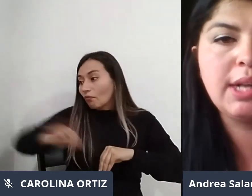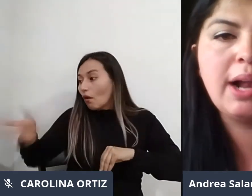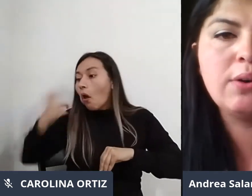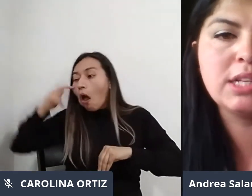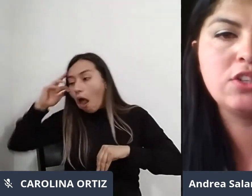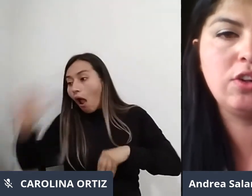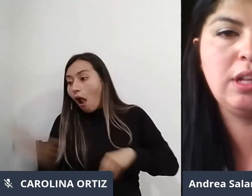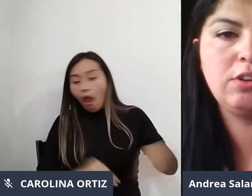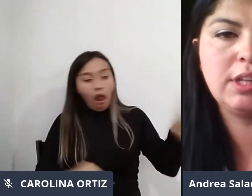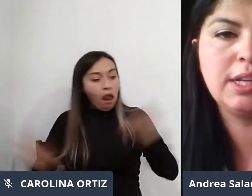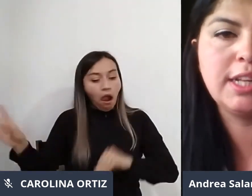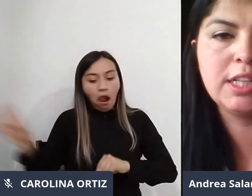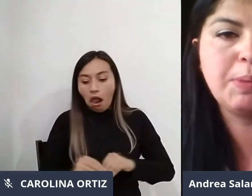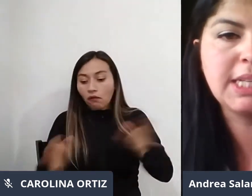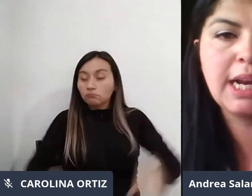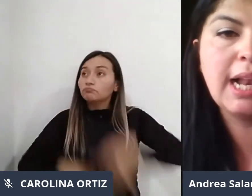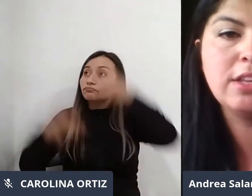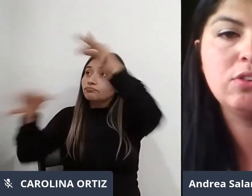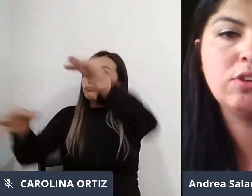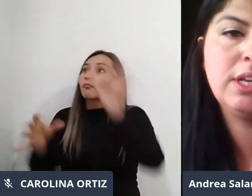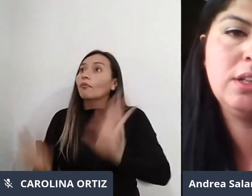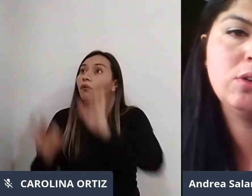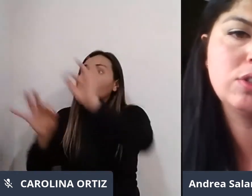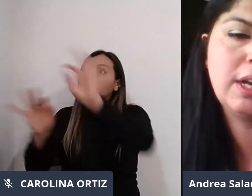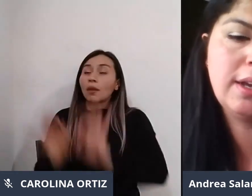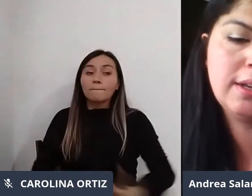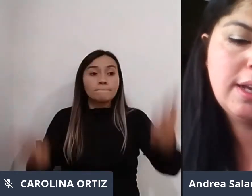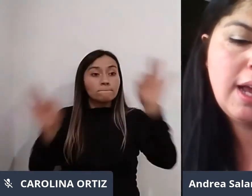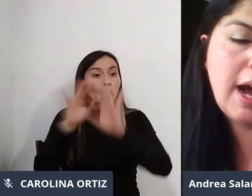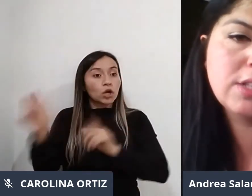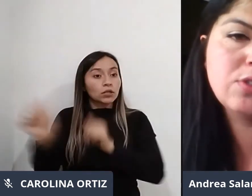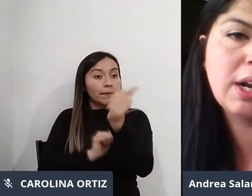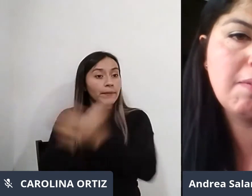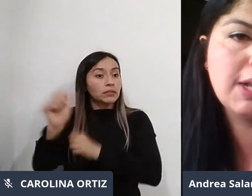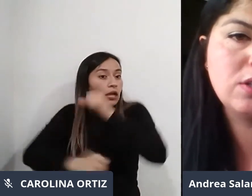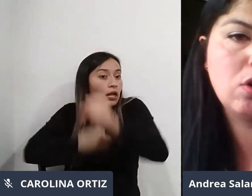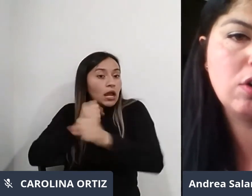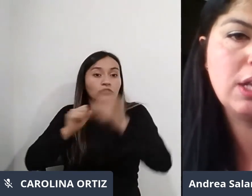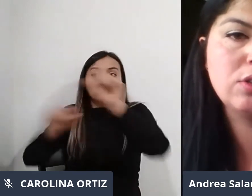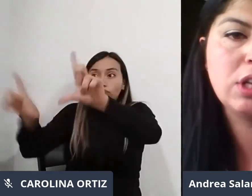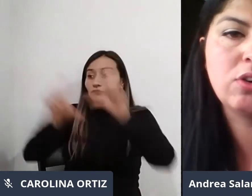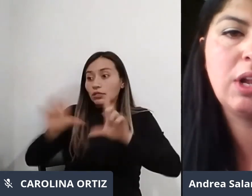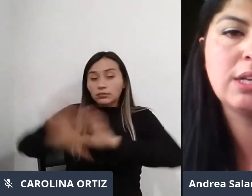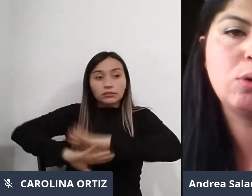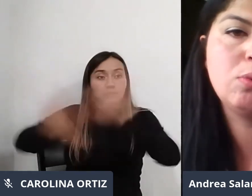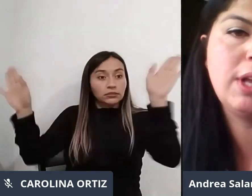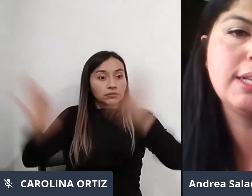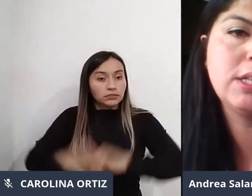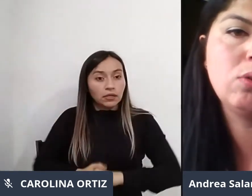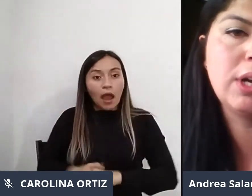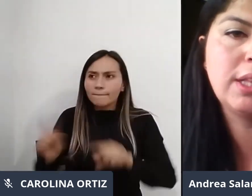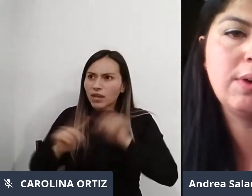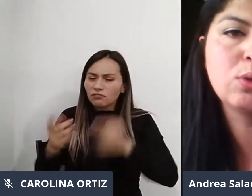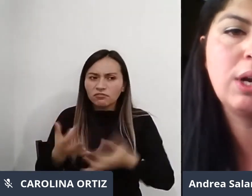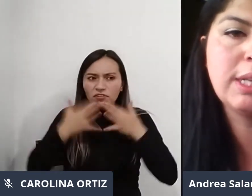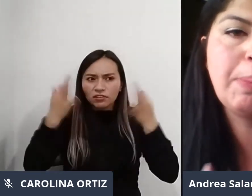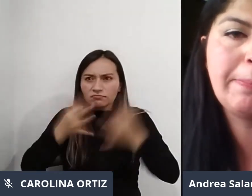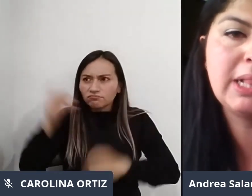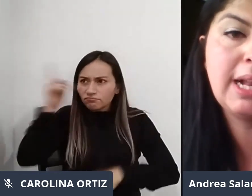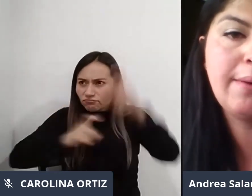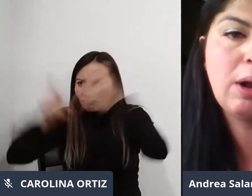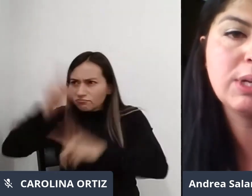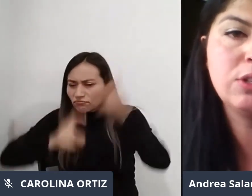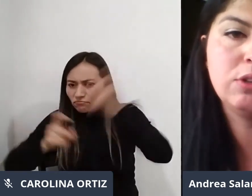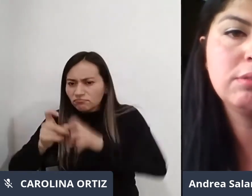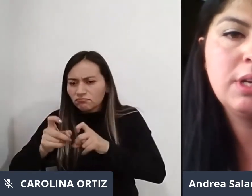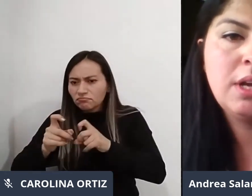va a tener una valoración y lo interesante es pasar el año y no se hace una reflexión con ellos dentro de las comunidades educativas cuál es el